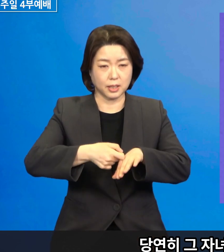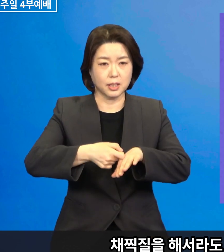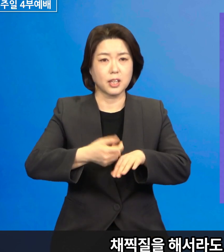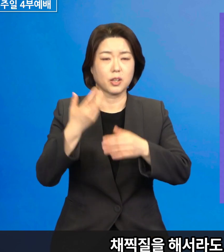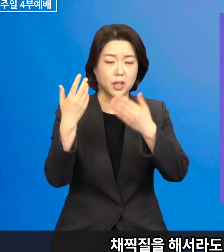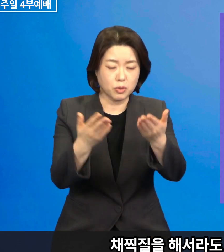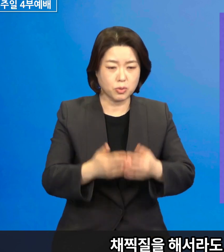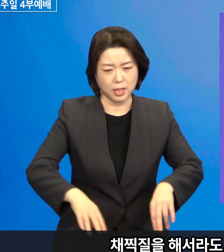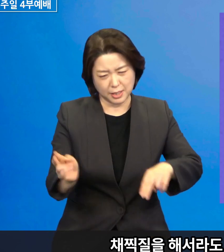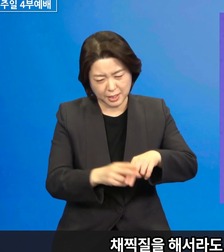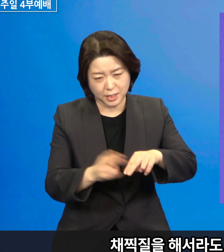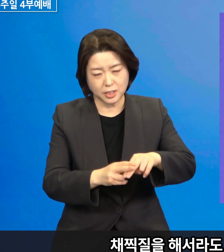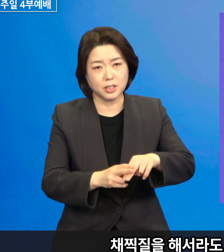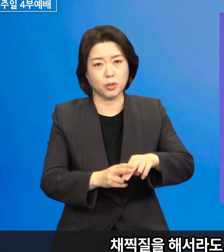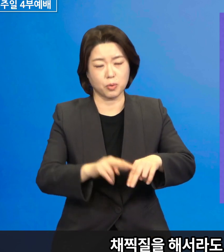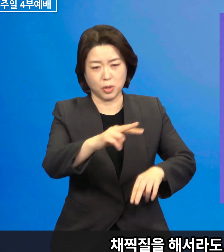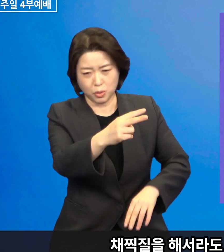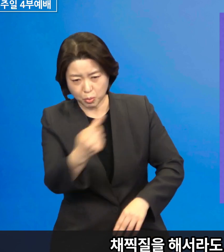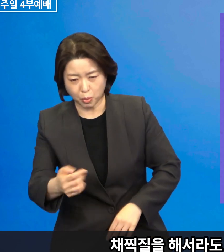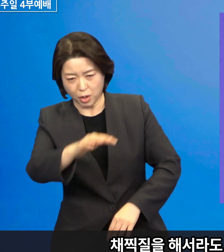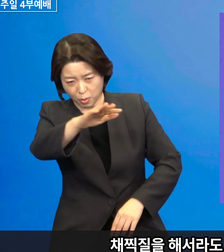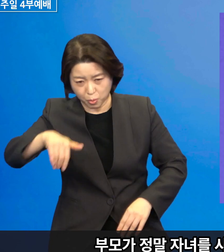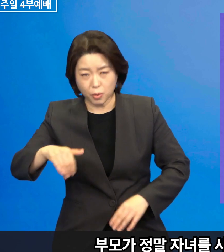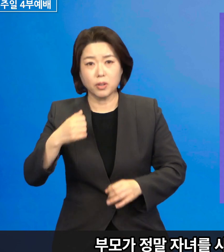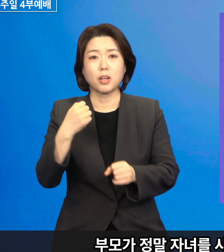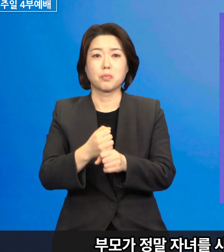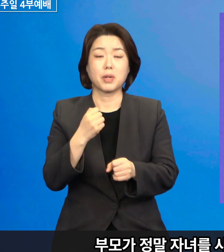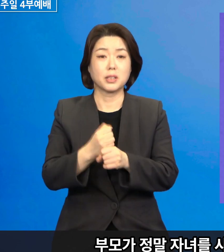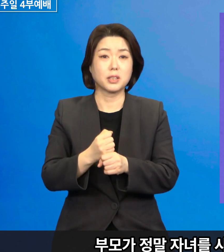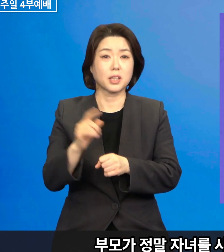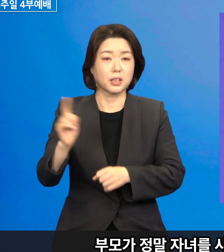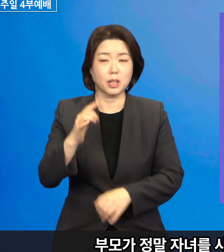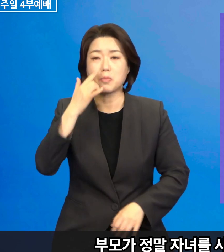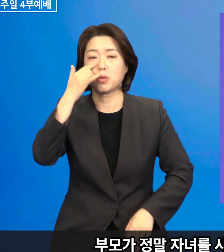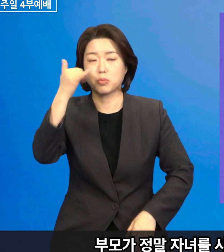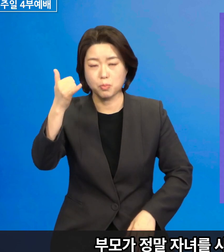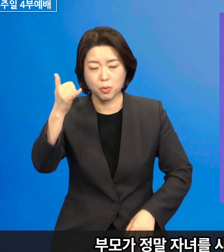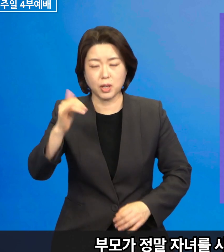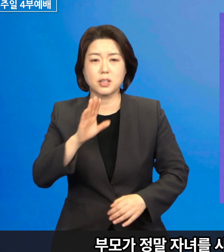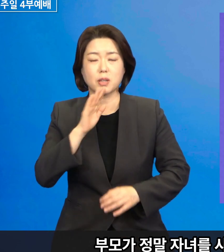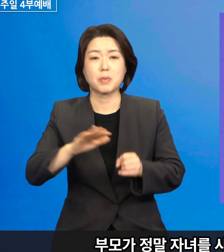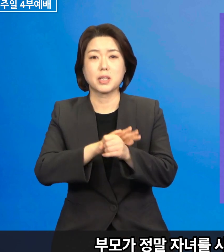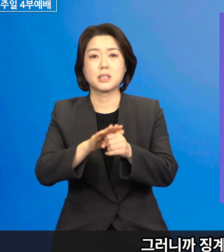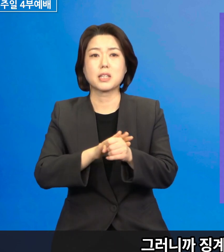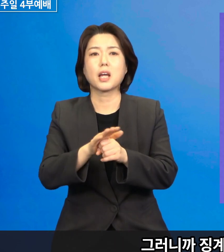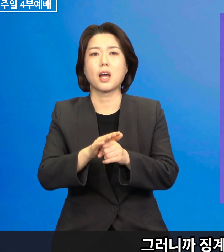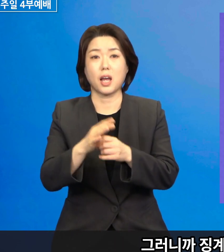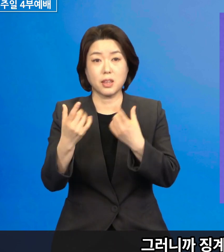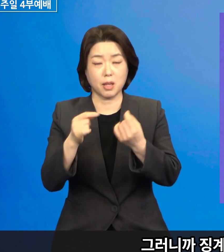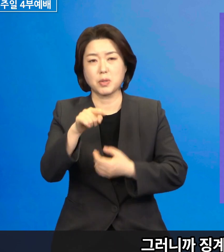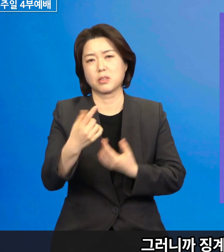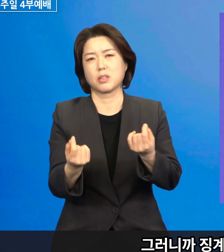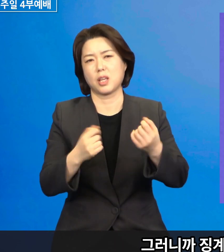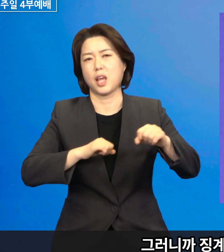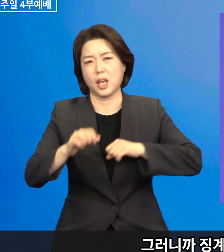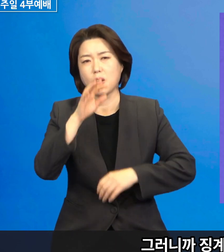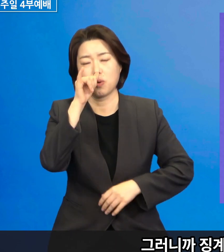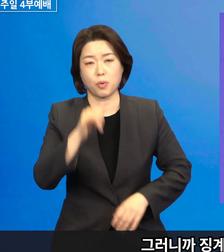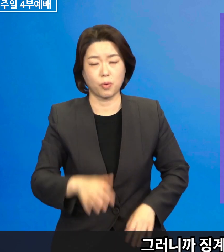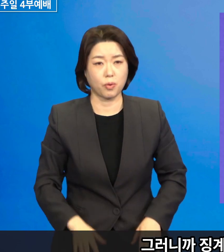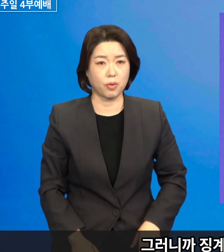징계해서라도, 채찍질을 해서라도 돌이키게 만드는 것이, 부모가 정말 자녀를 사랑한다면 그렇게 하겠죠. 그러니까